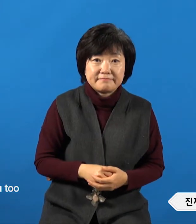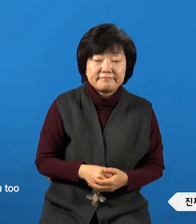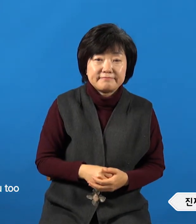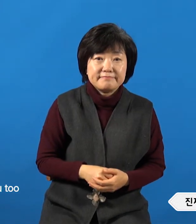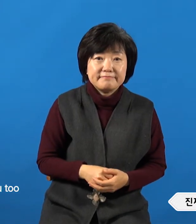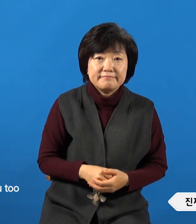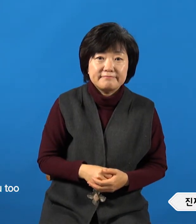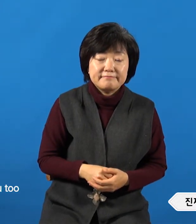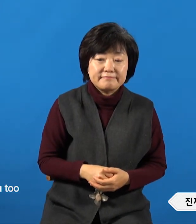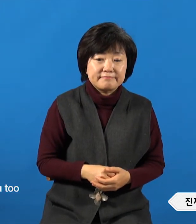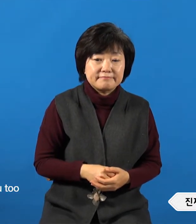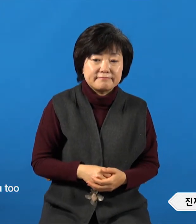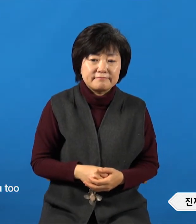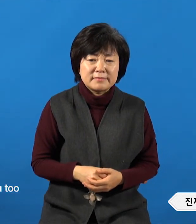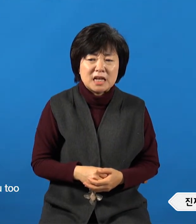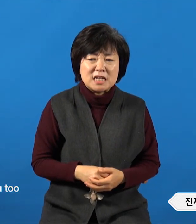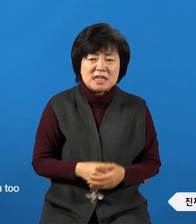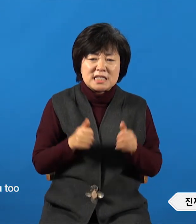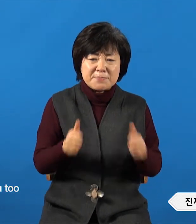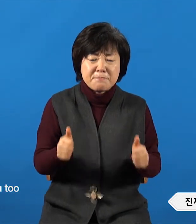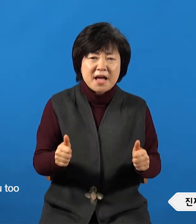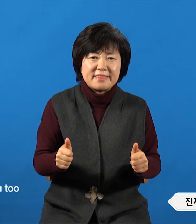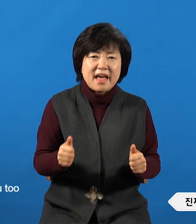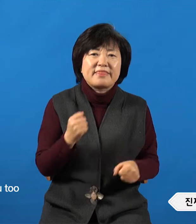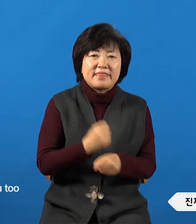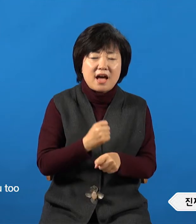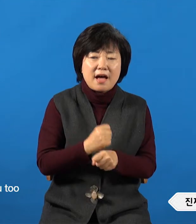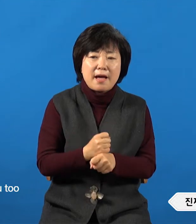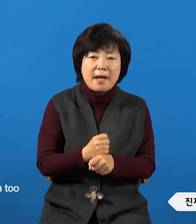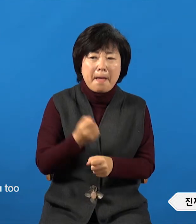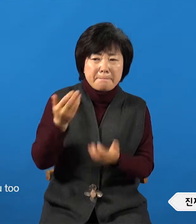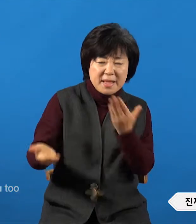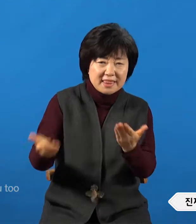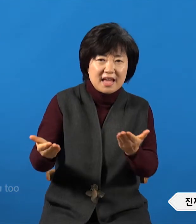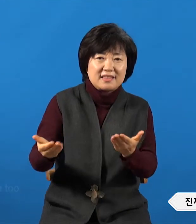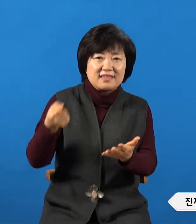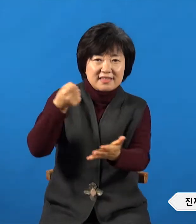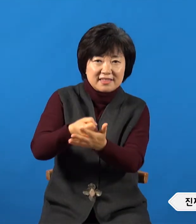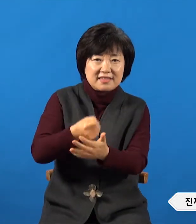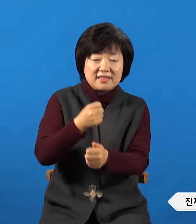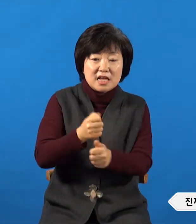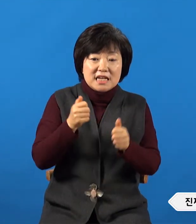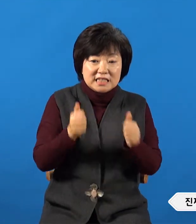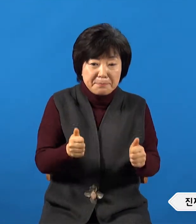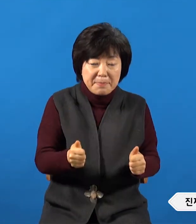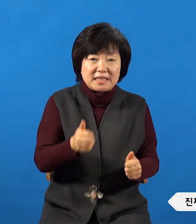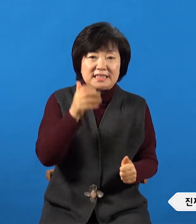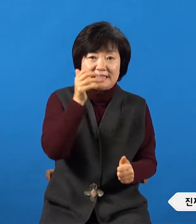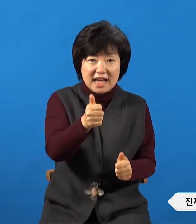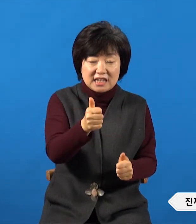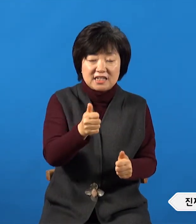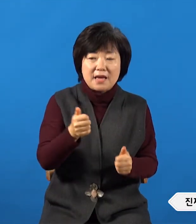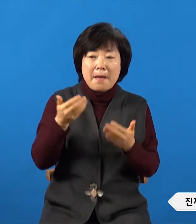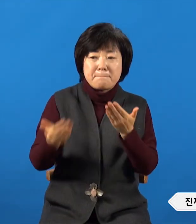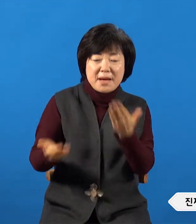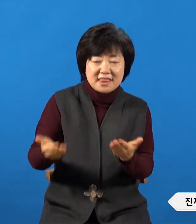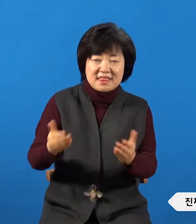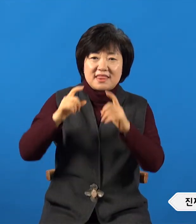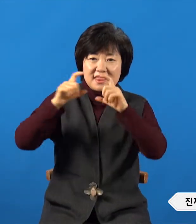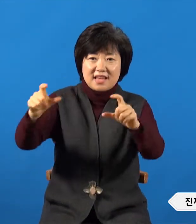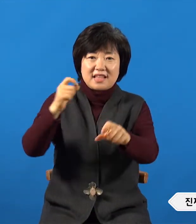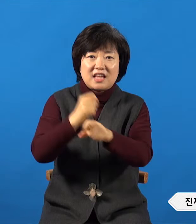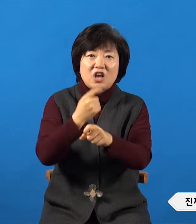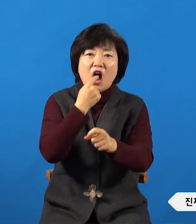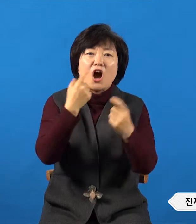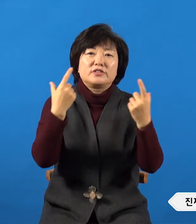judged. Judge. 그래서 심판한다, 판결한다, 마치 심판장, 재판장이 판결을